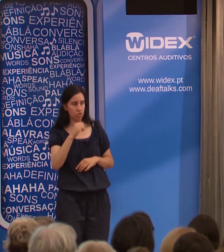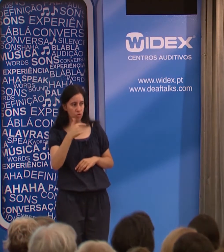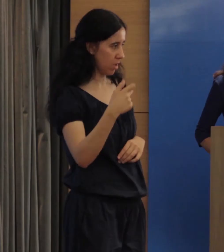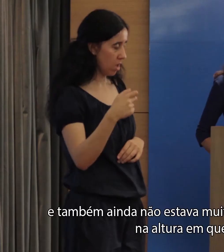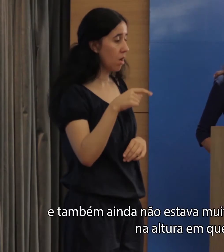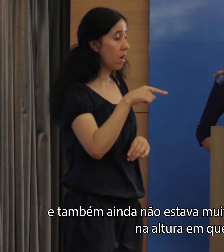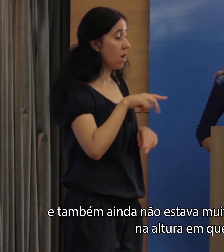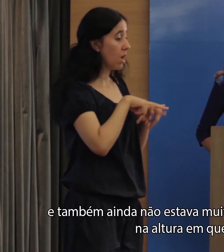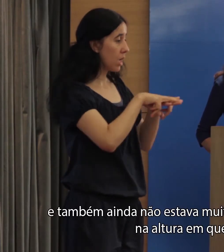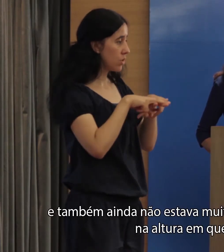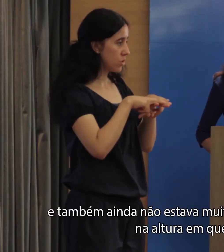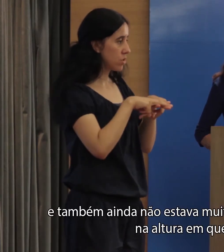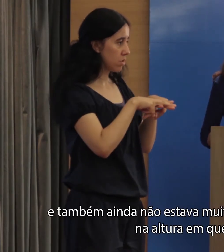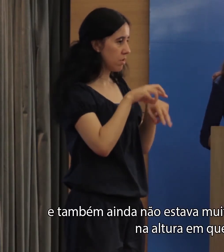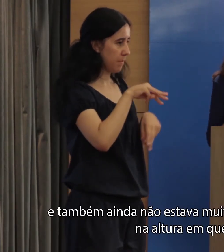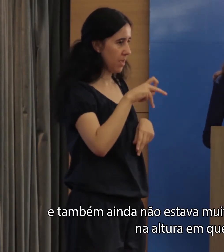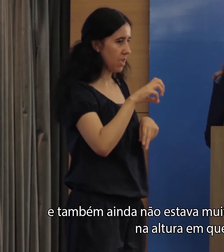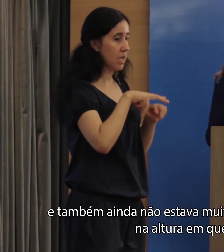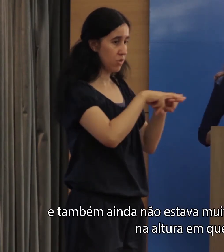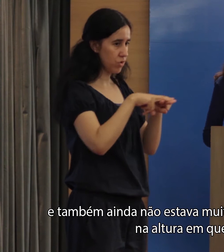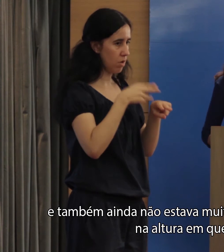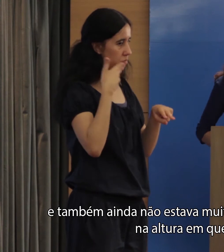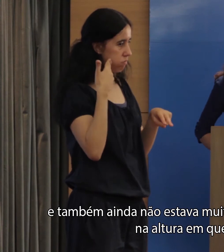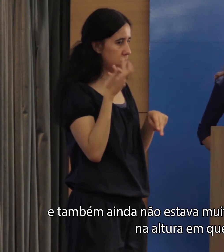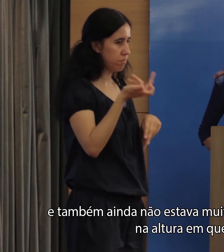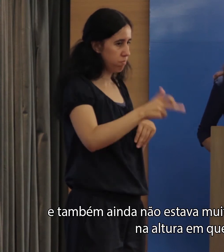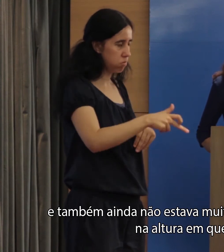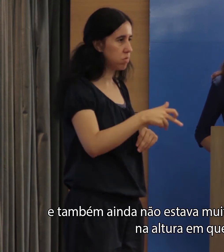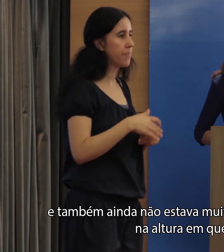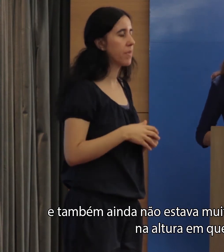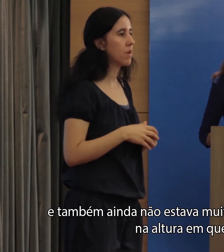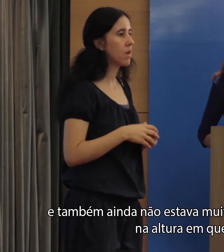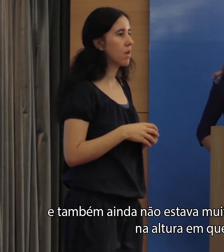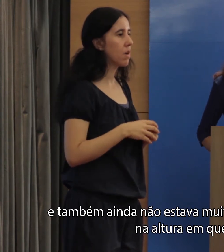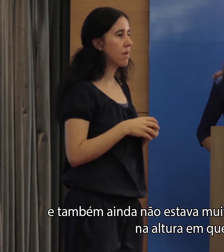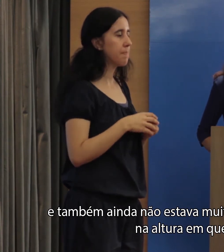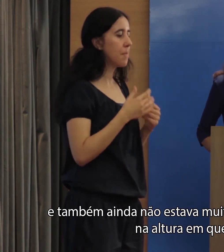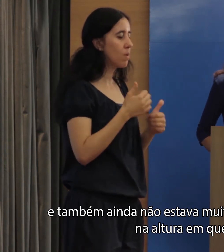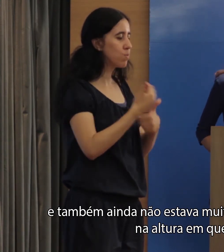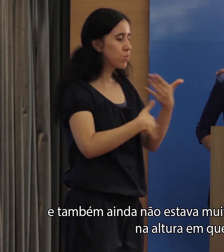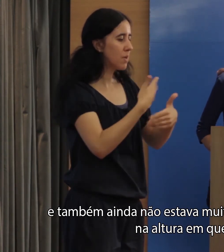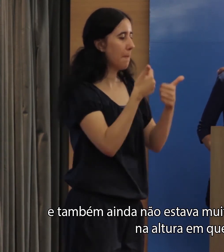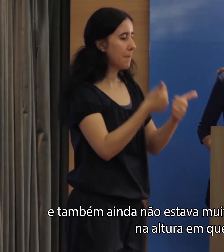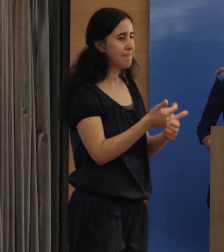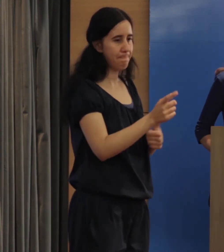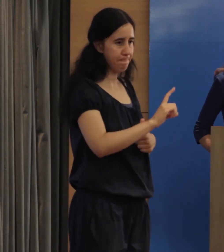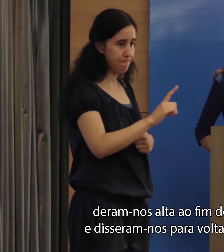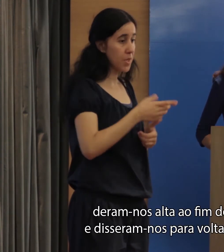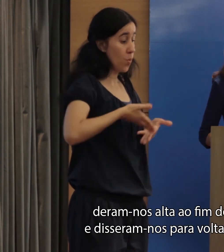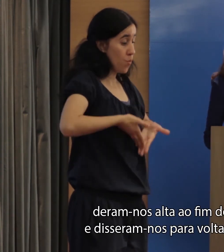rastreio e também ainda não estava muito bem oleado os processos. Na altura em que ele